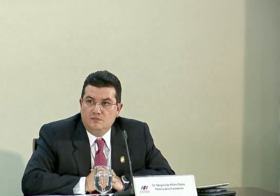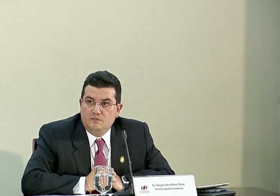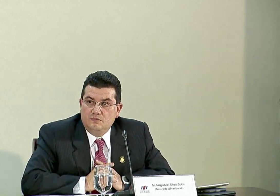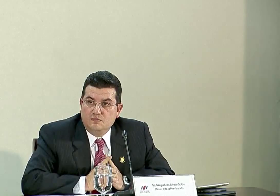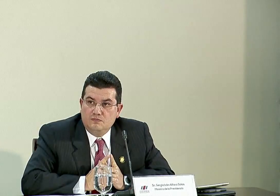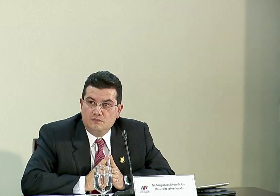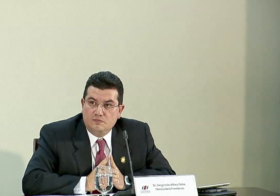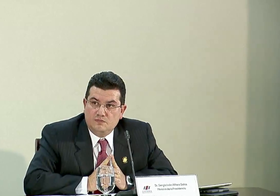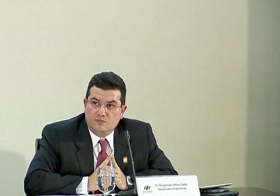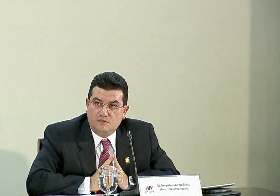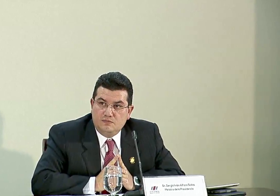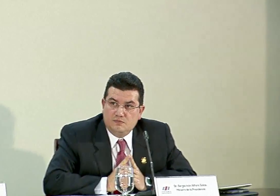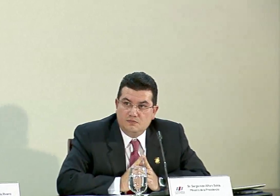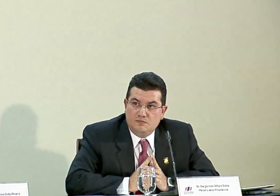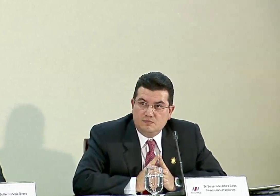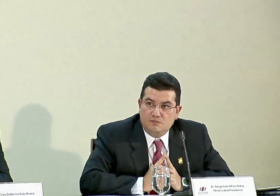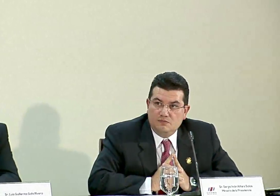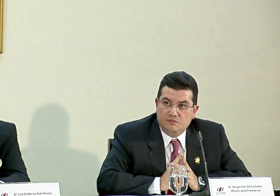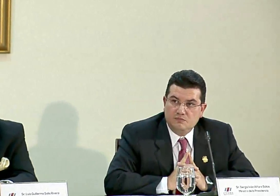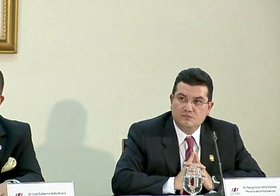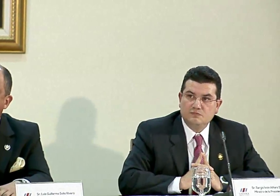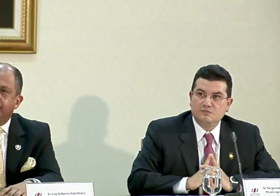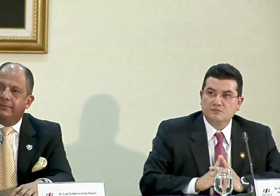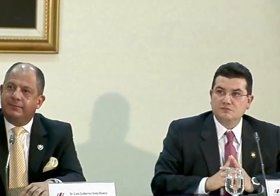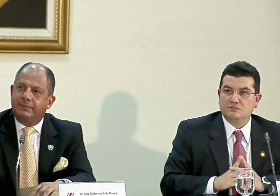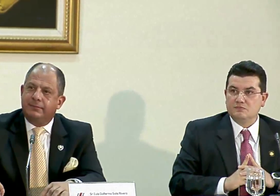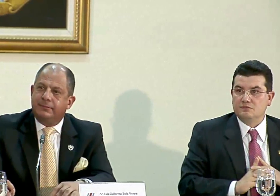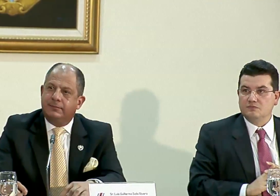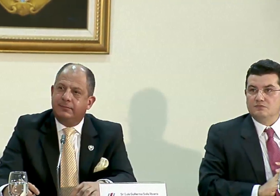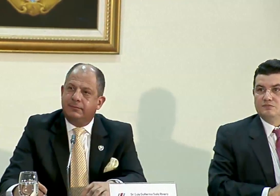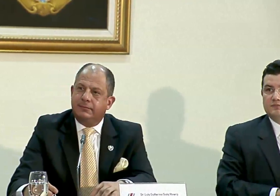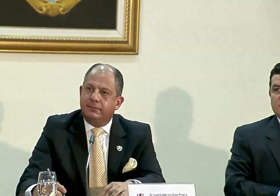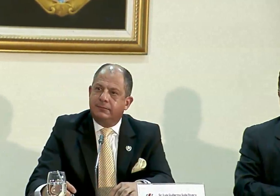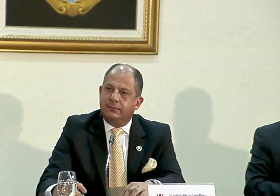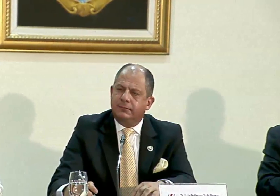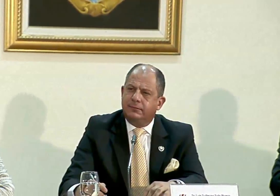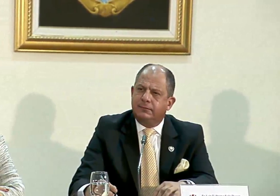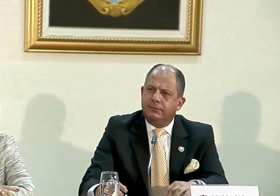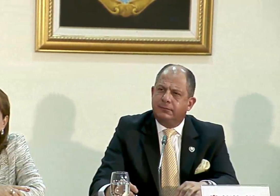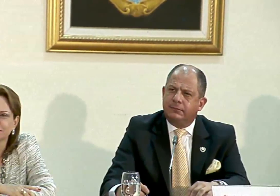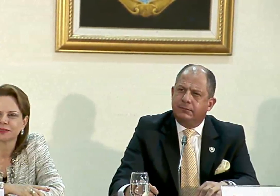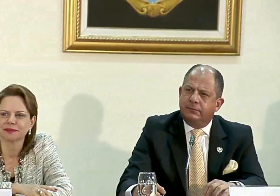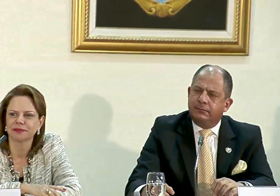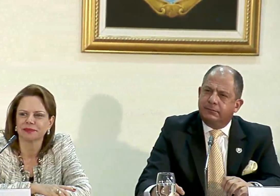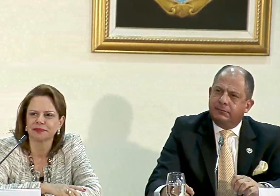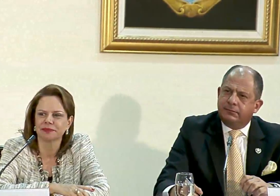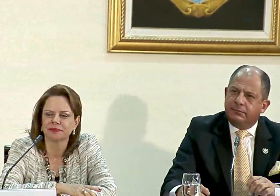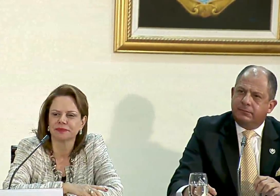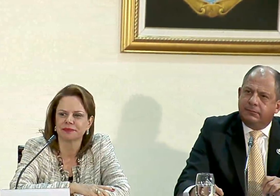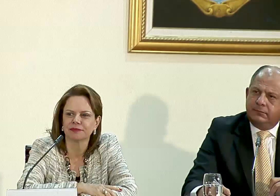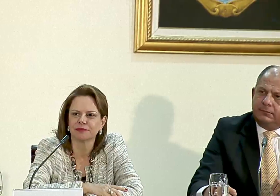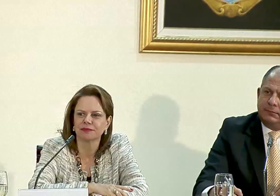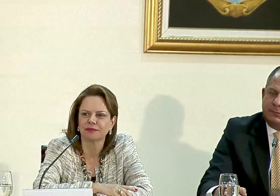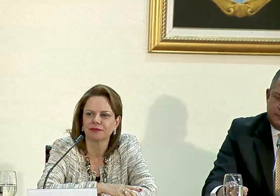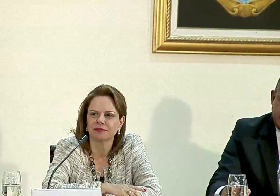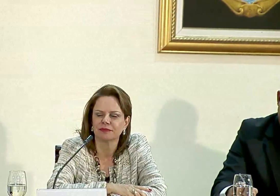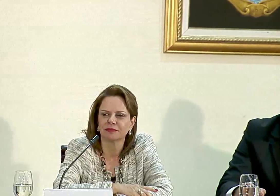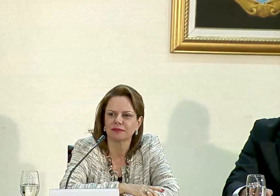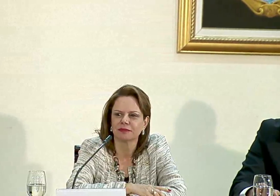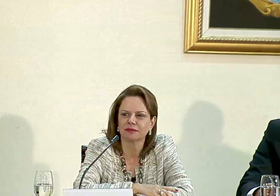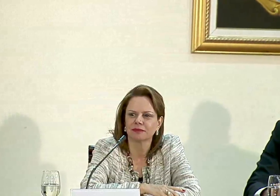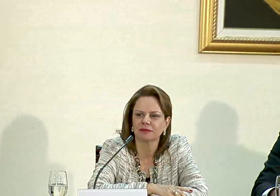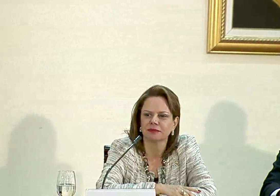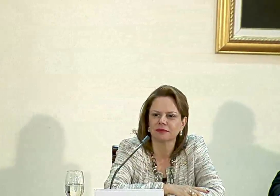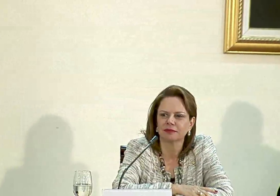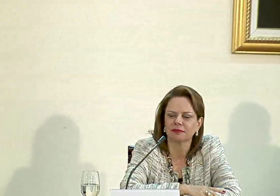Gracias por atenderme que tengo sin más de cinco días de esperar una respuesta del gobierno Don Luis Guillermo 78 mil millones le debe el